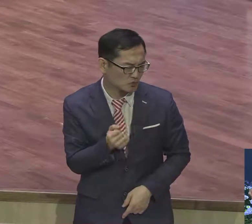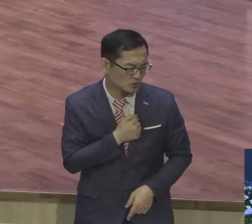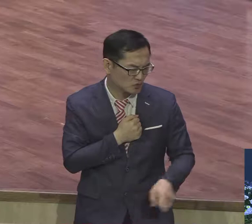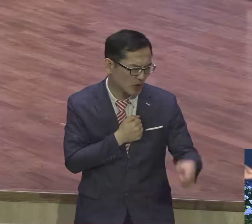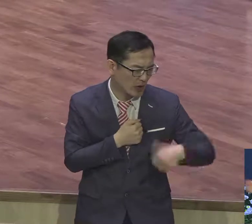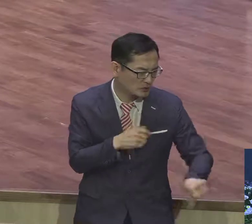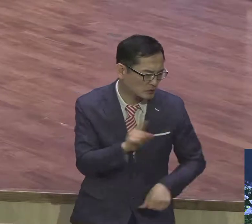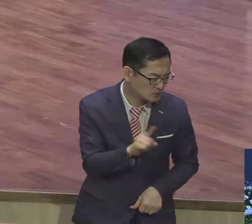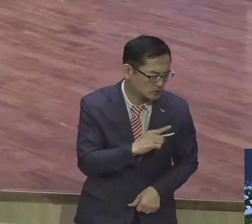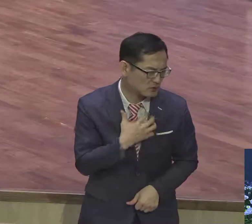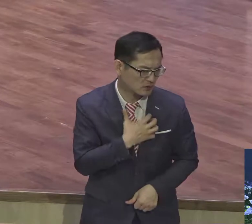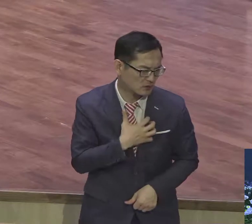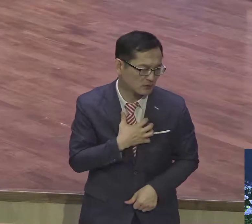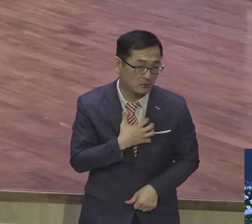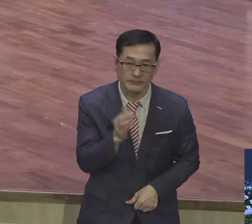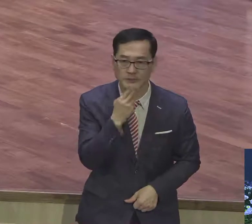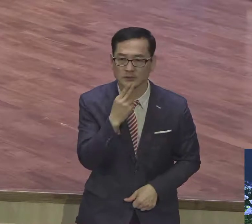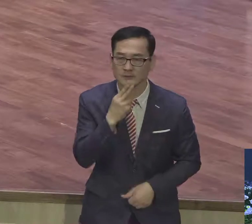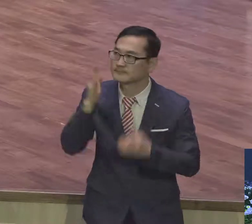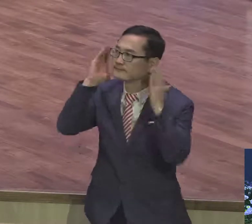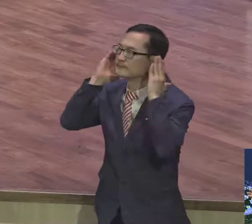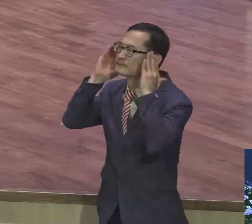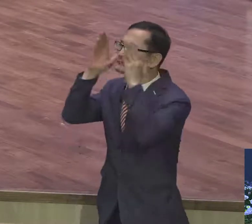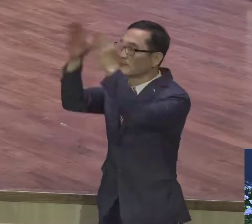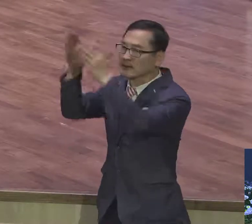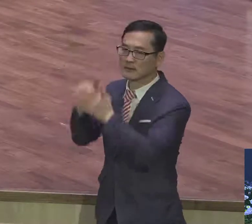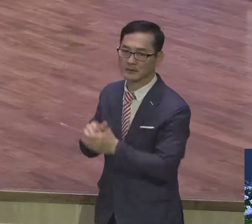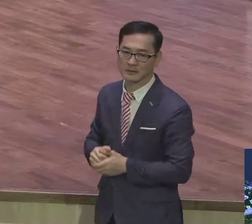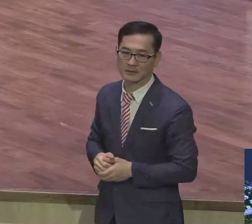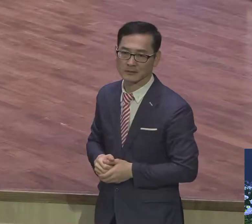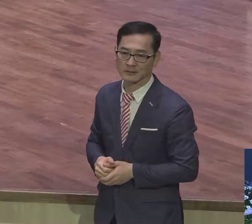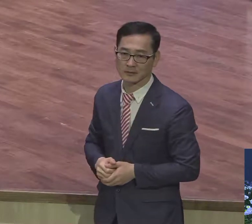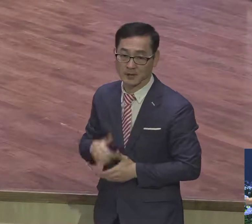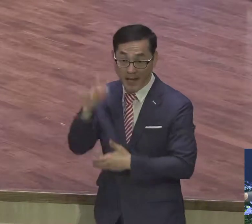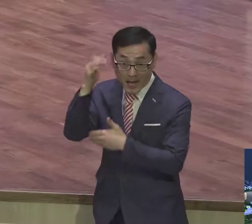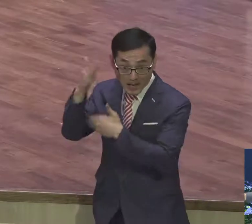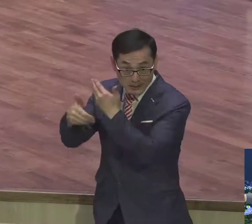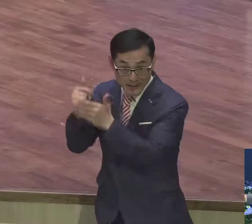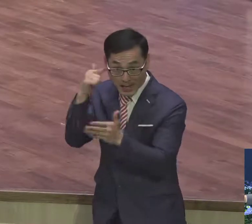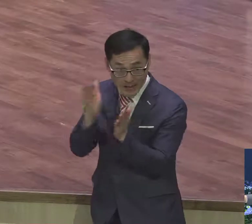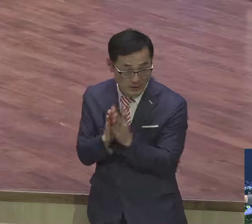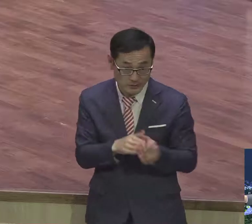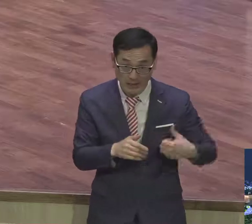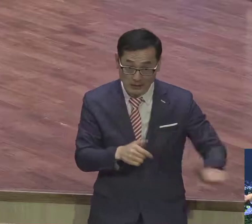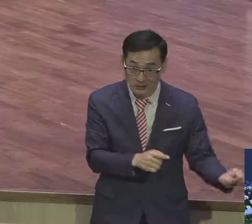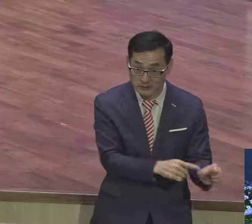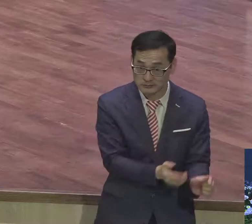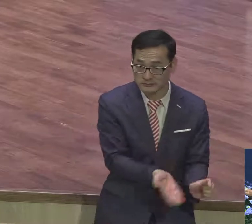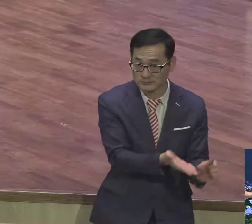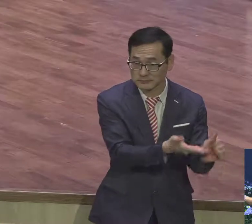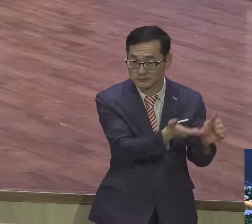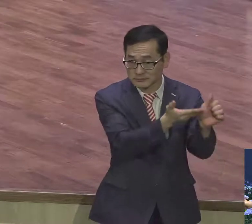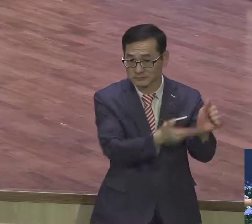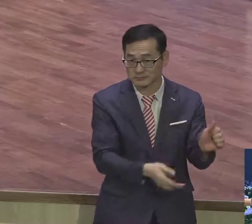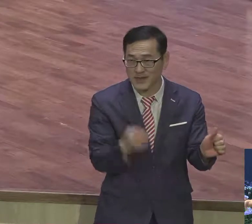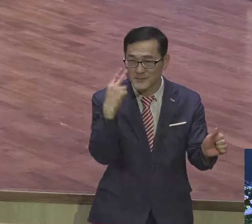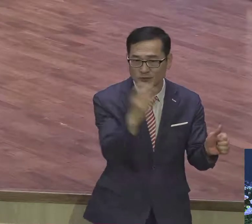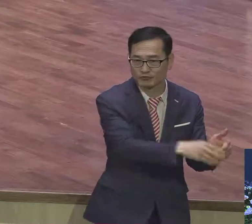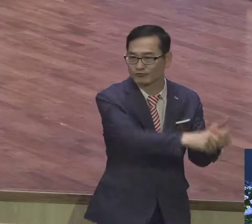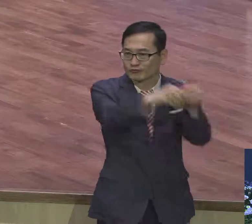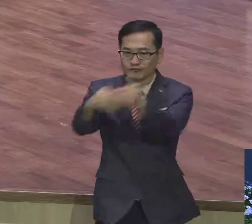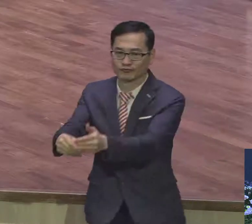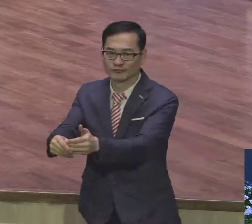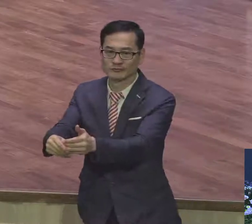절여가 하나님을 위해서 올인했더니 하나님 알아서 하세요. 미국으로 데려가고